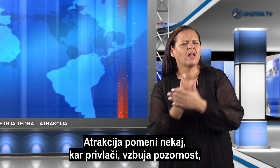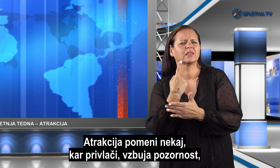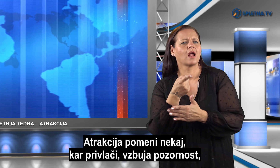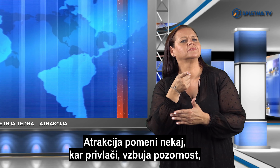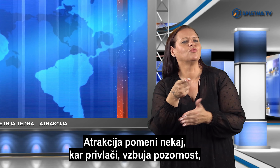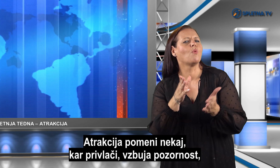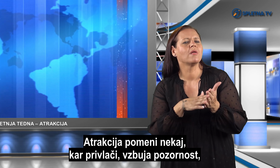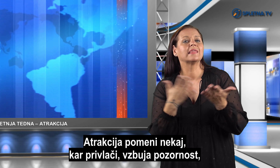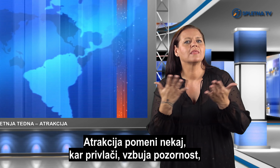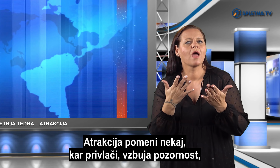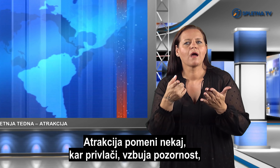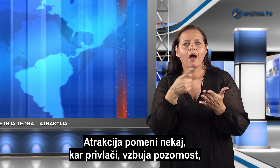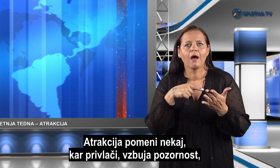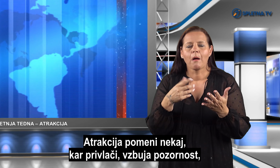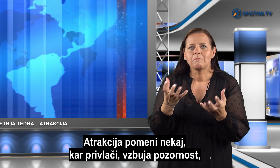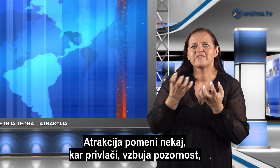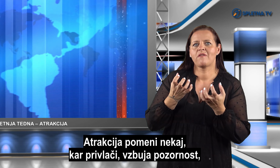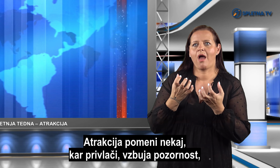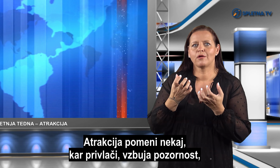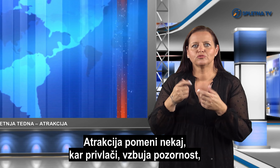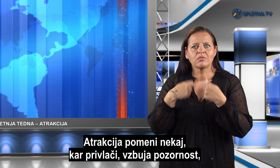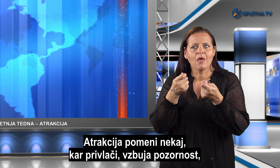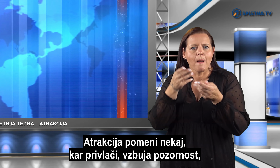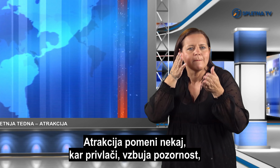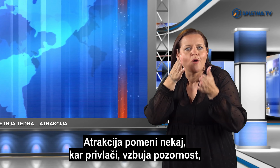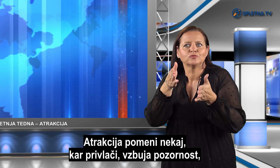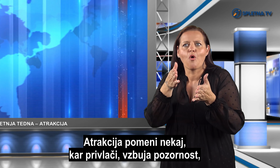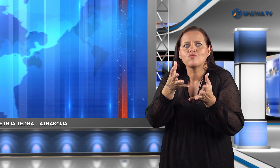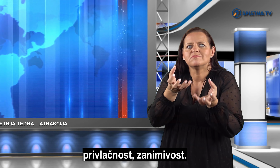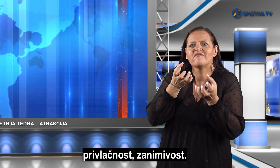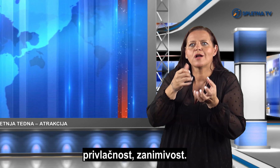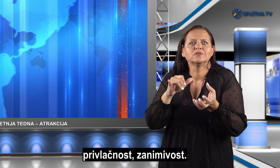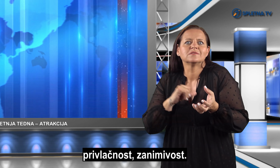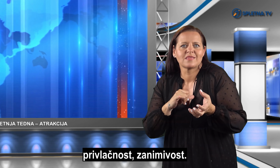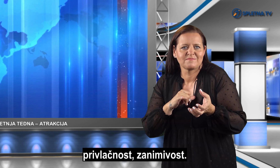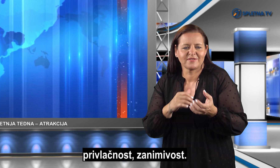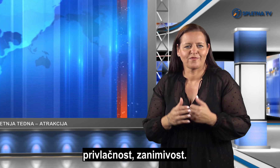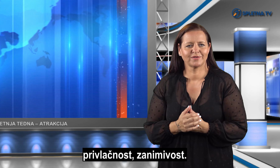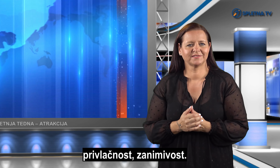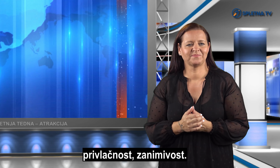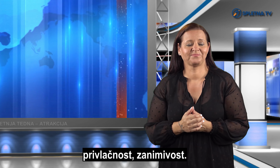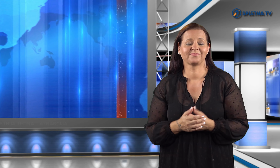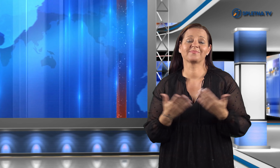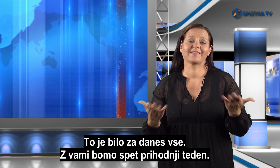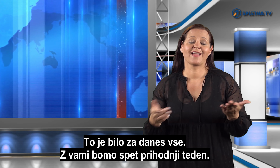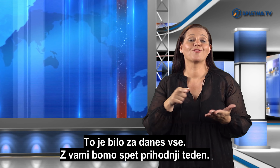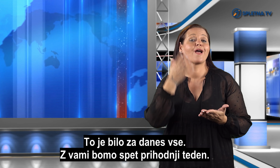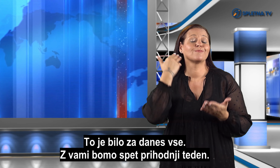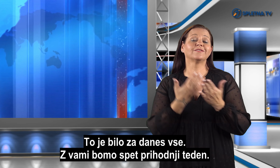Atrakcija pomeni nekaj, kar privlači, vzbuja pozornost, privlačnost, zanimivost. To je bilo za